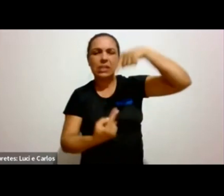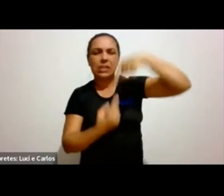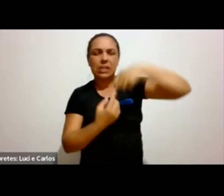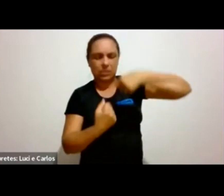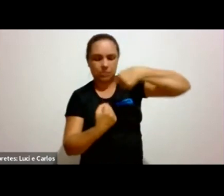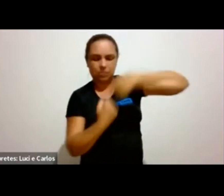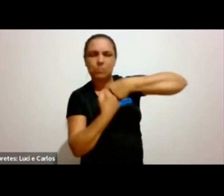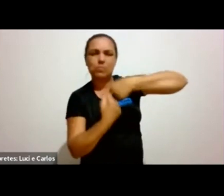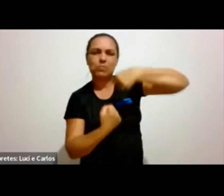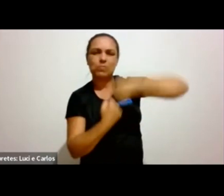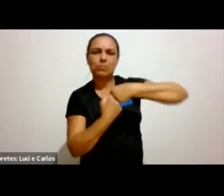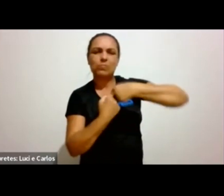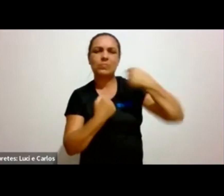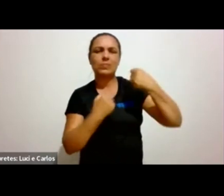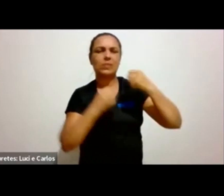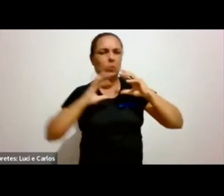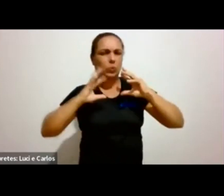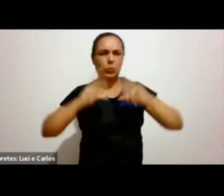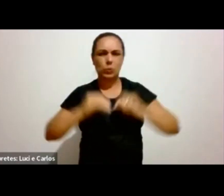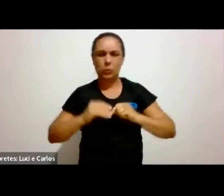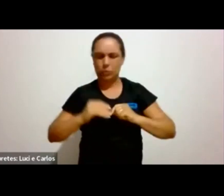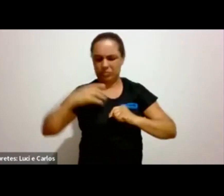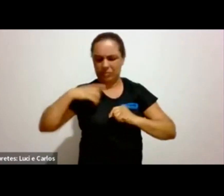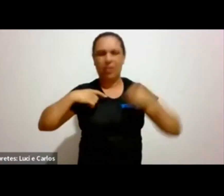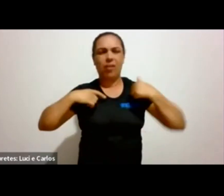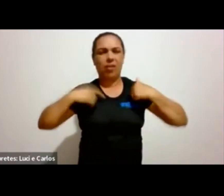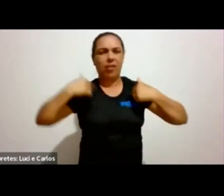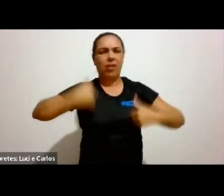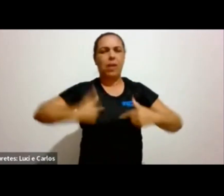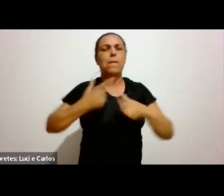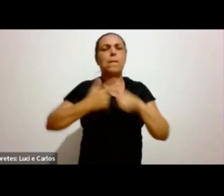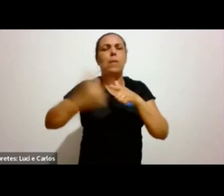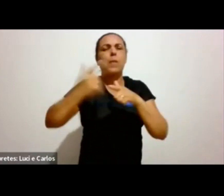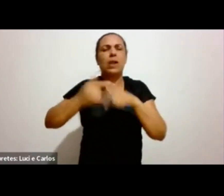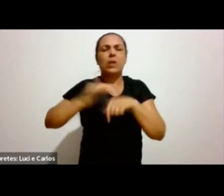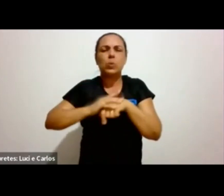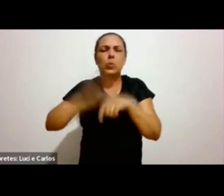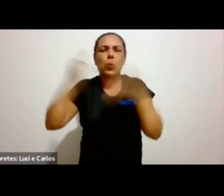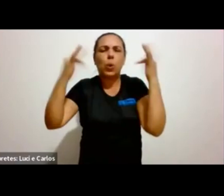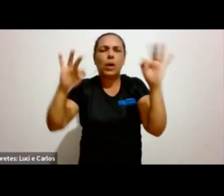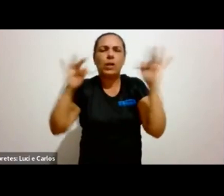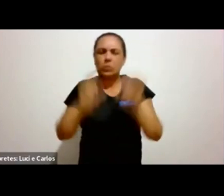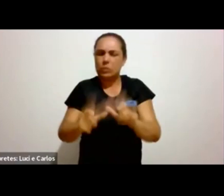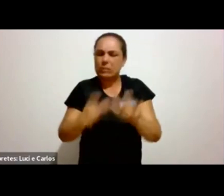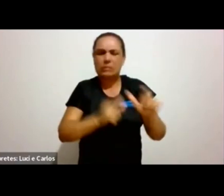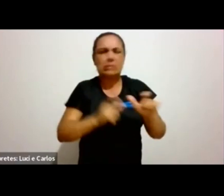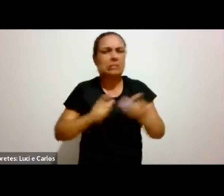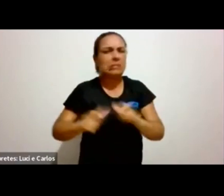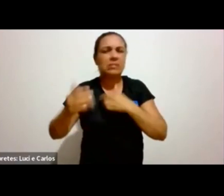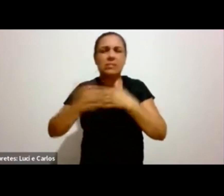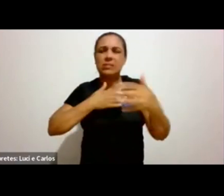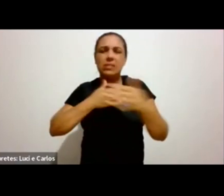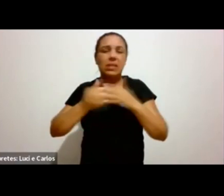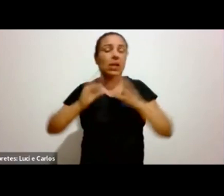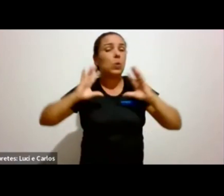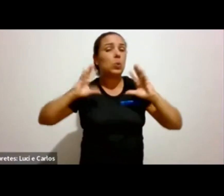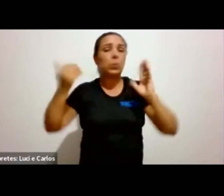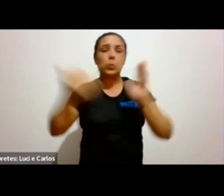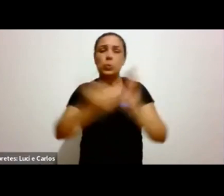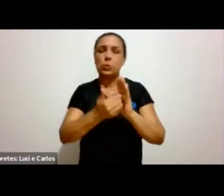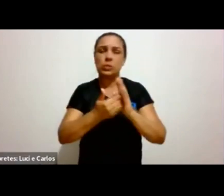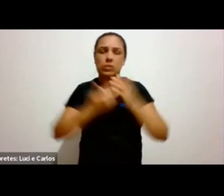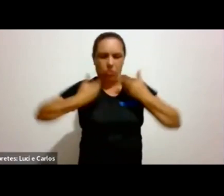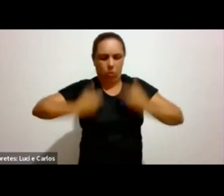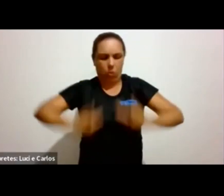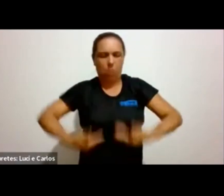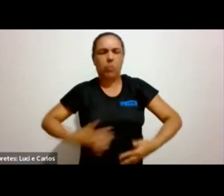corpo. E aí acontece aquela coisa, né? Mas onde que está doendo? Eu não sei onde dói. Parece que é uma origem desconhecida.